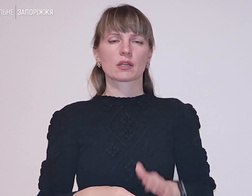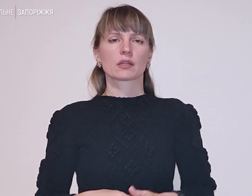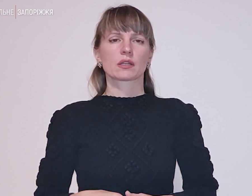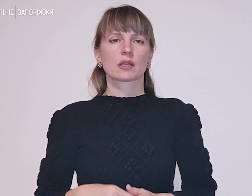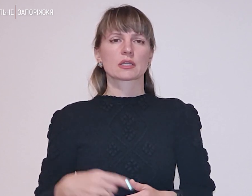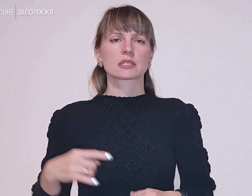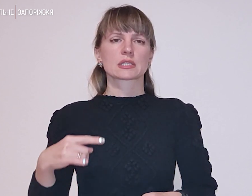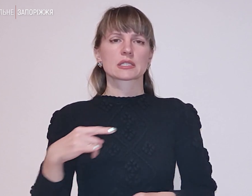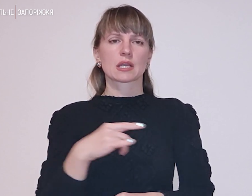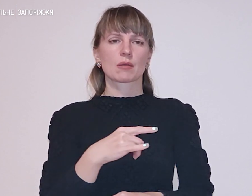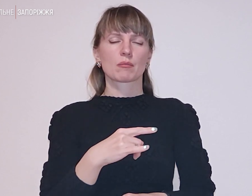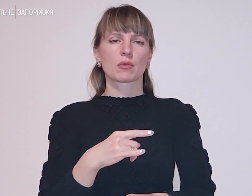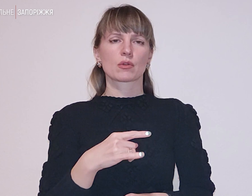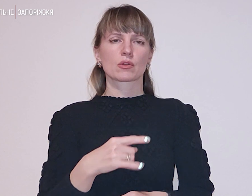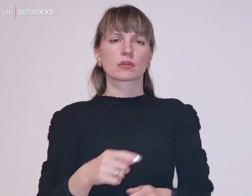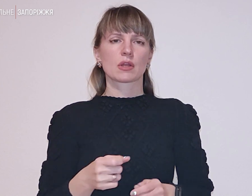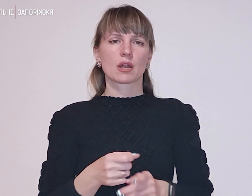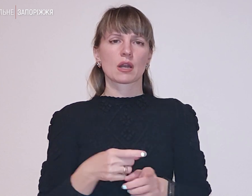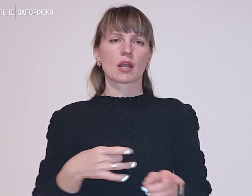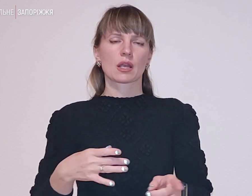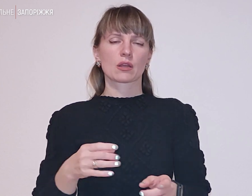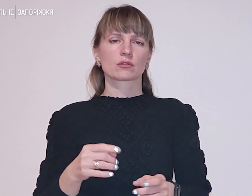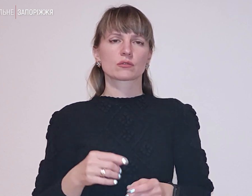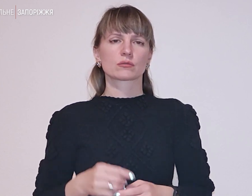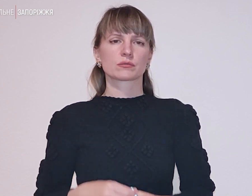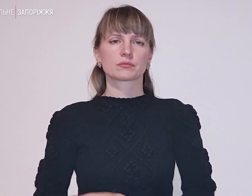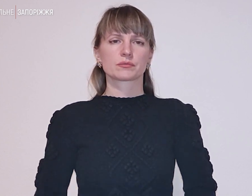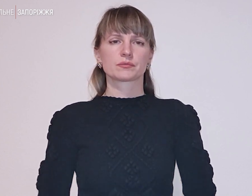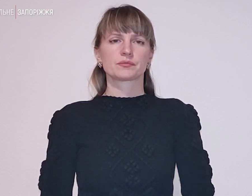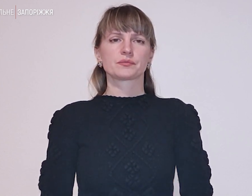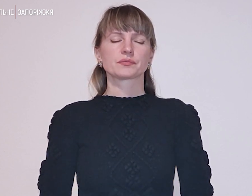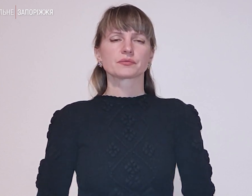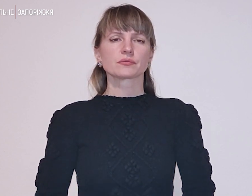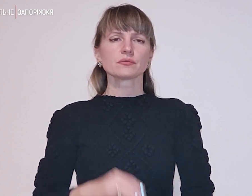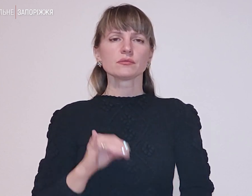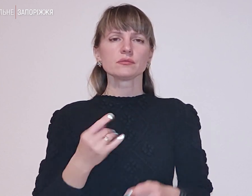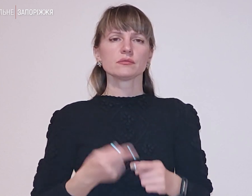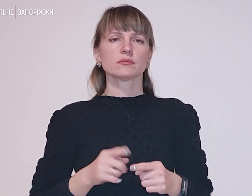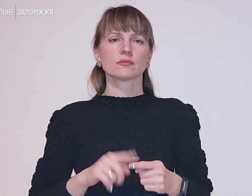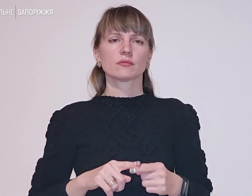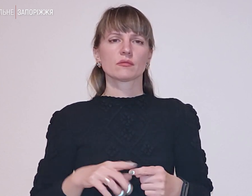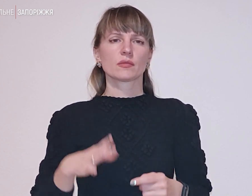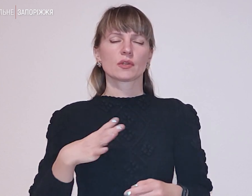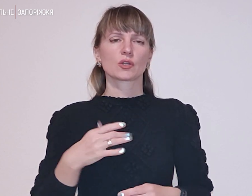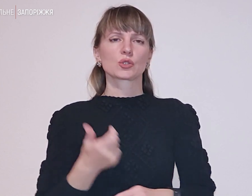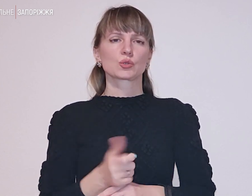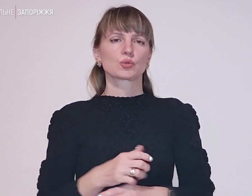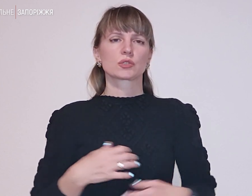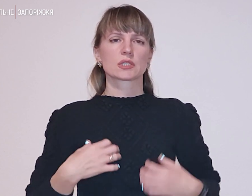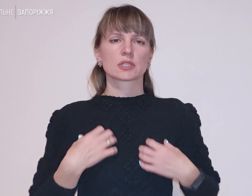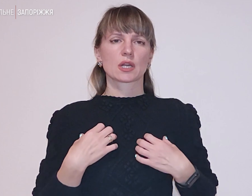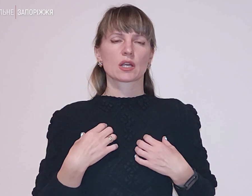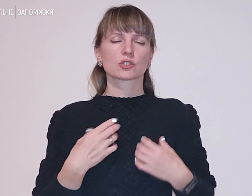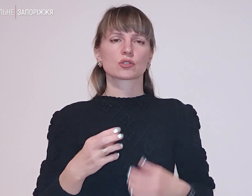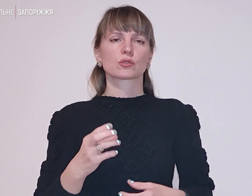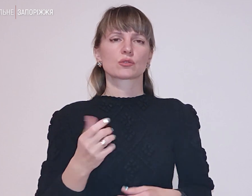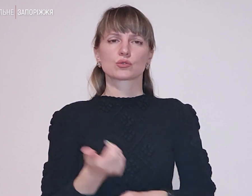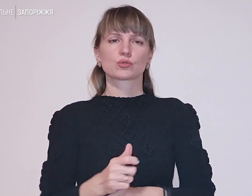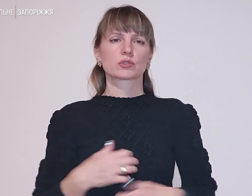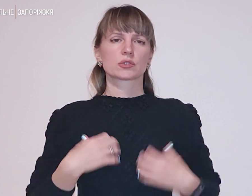авіаліт, літак ракетовський випустив. Так, да, і це дуже, дуже страшно, було дуже страшно.